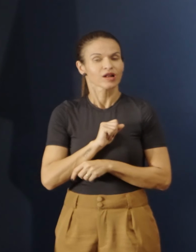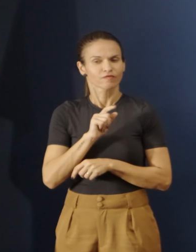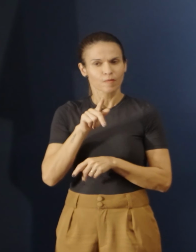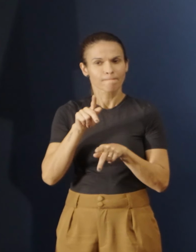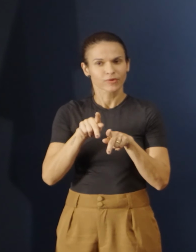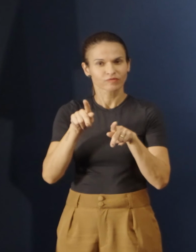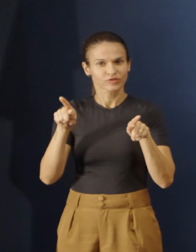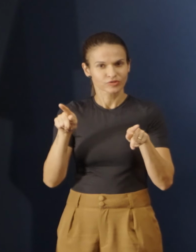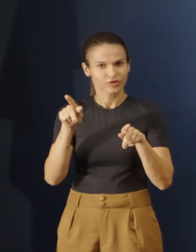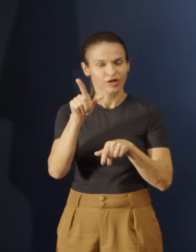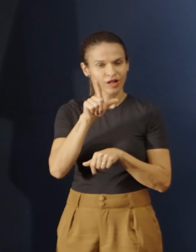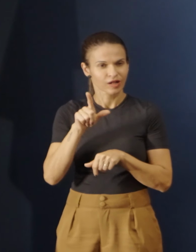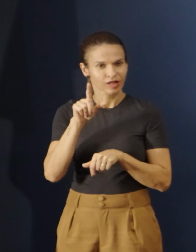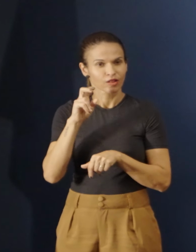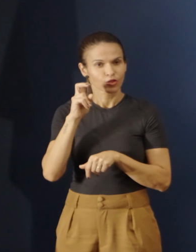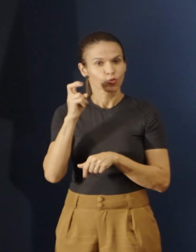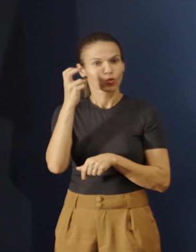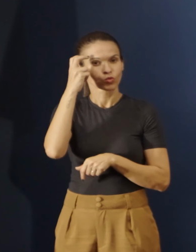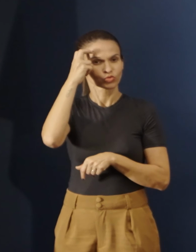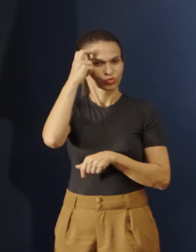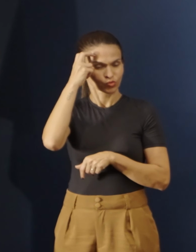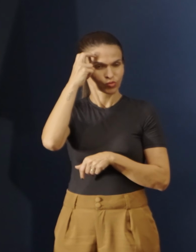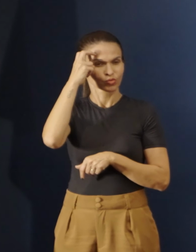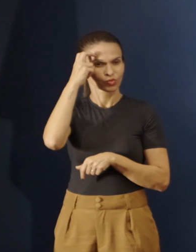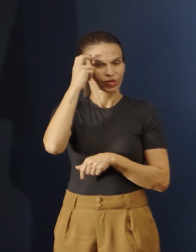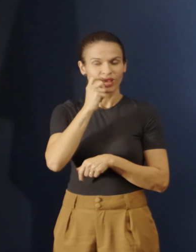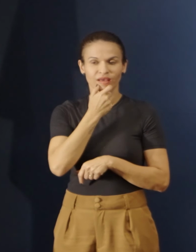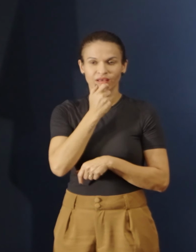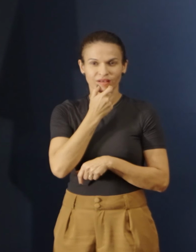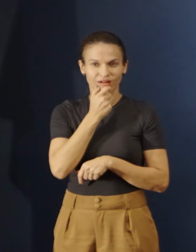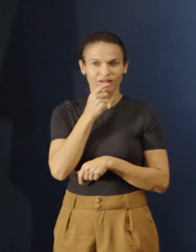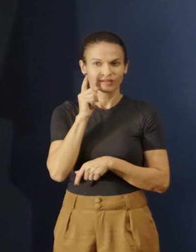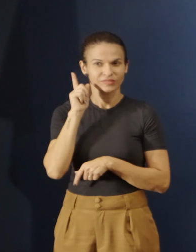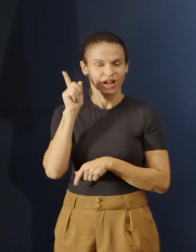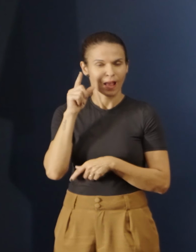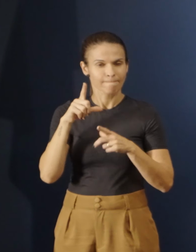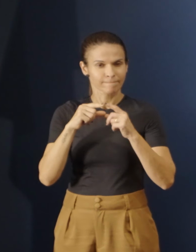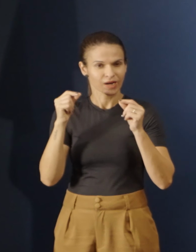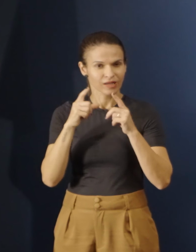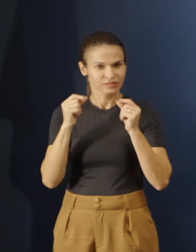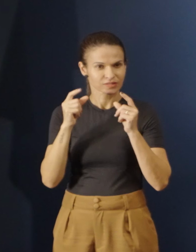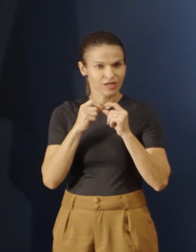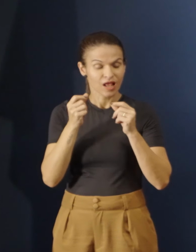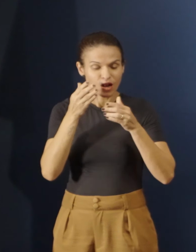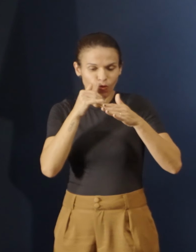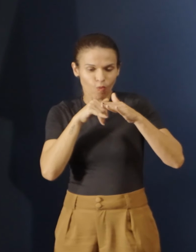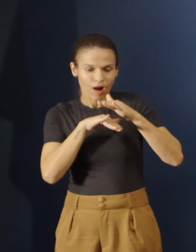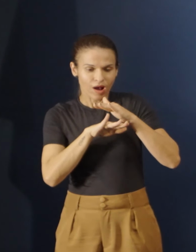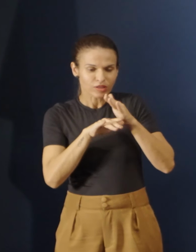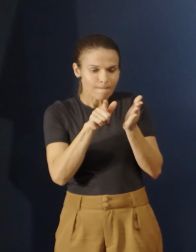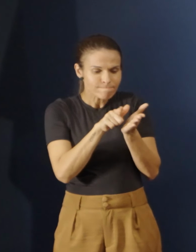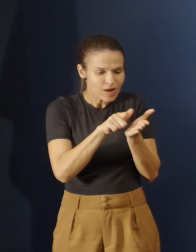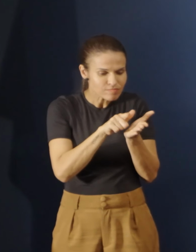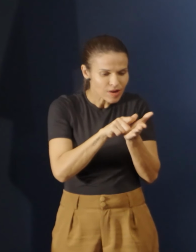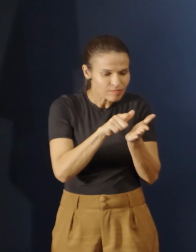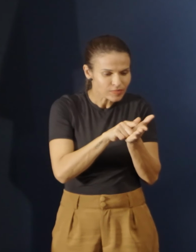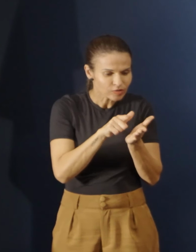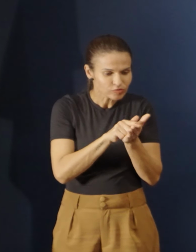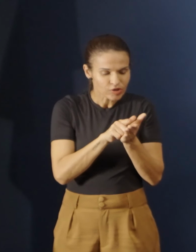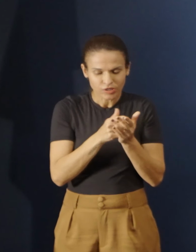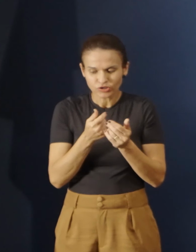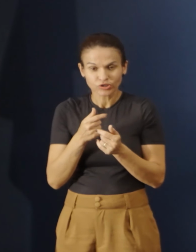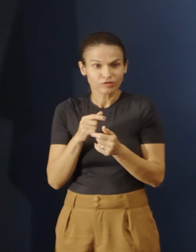literatura inglesa na cultura inglesa do Rio e de Brasília durante muitos anos. E o Renato Russo, ele guardava tudo, um papelzinho que passasse perto